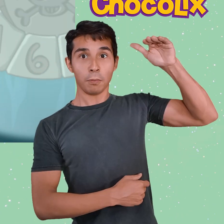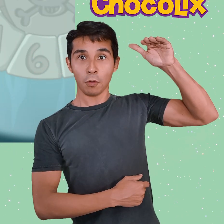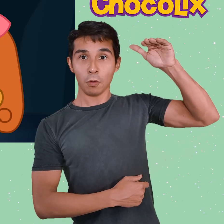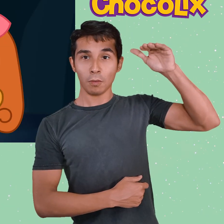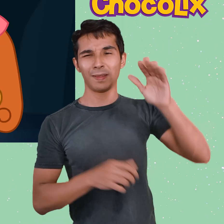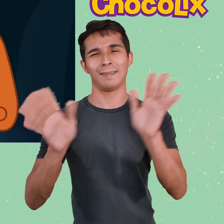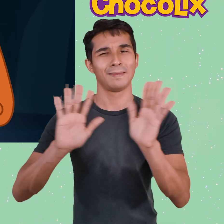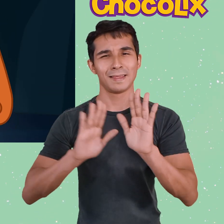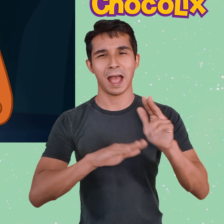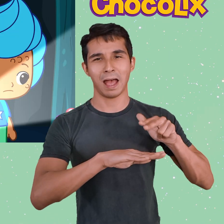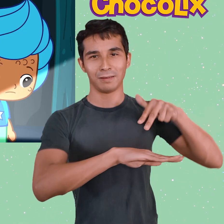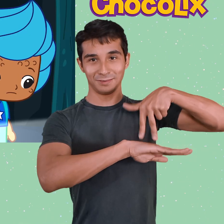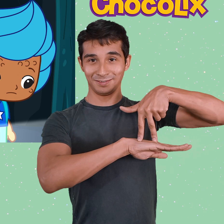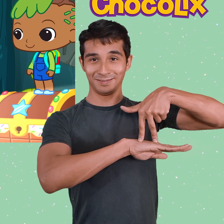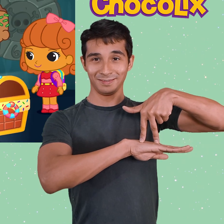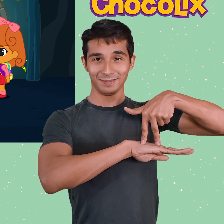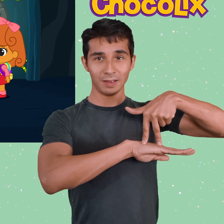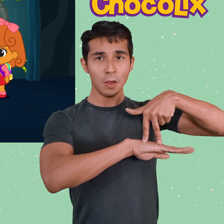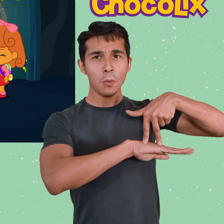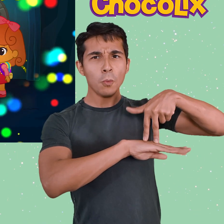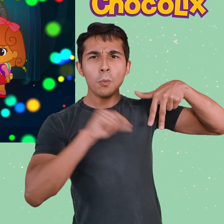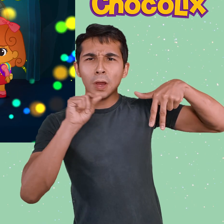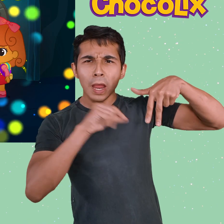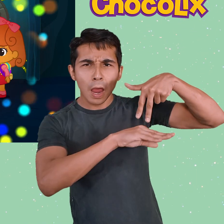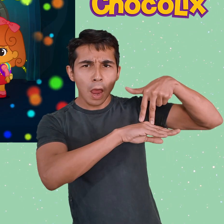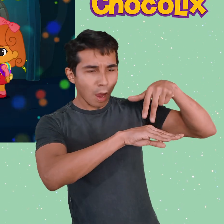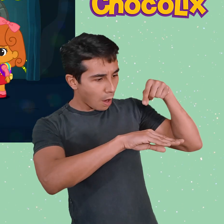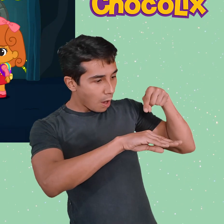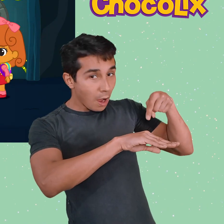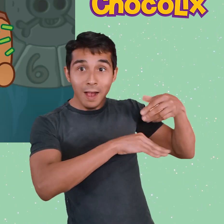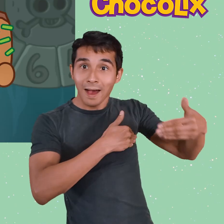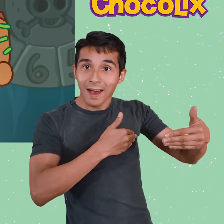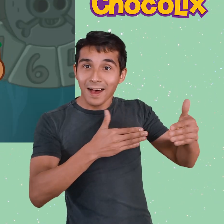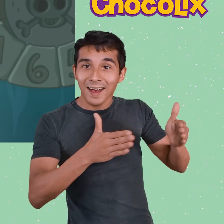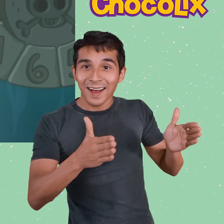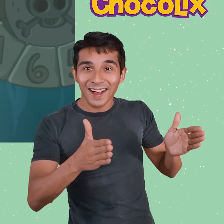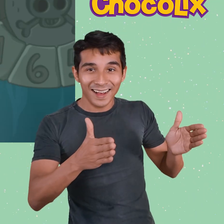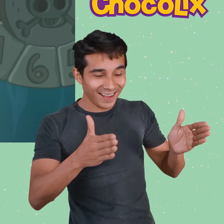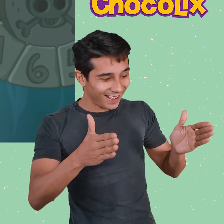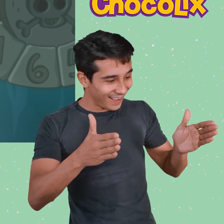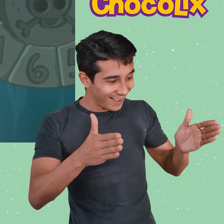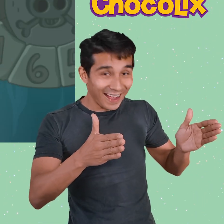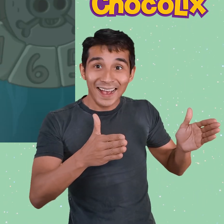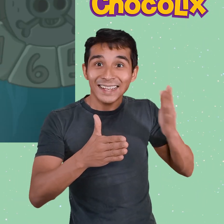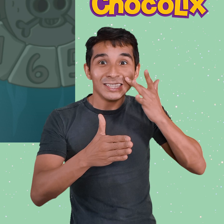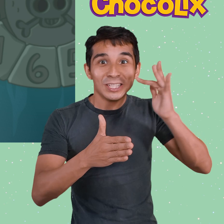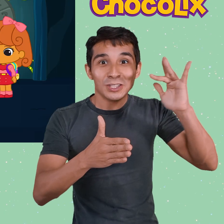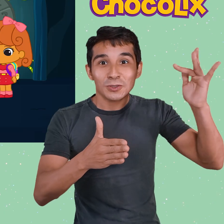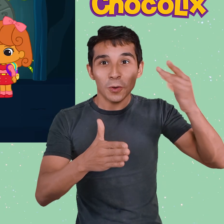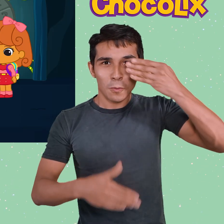numa coisa. Que coisa? Um baú! Será que é o tesouro do Barba